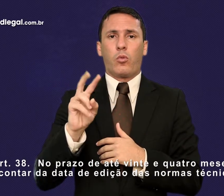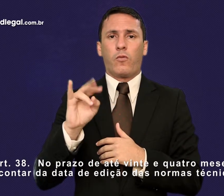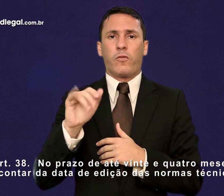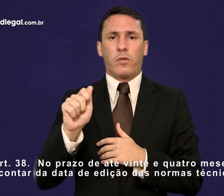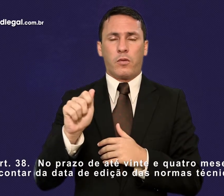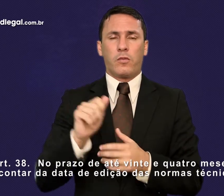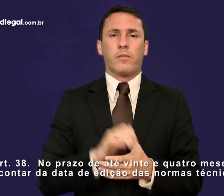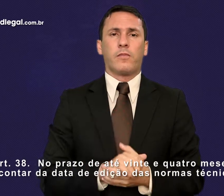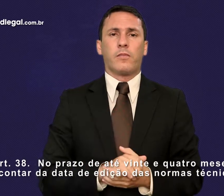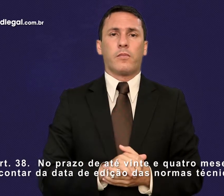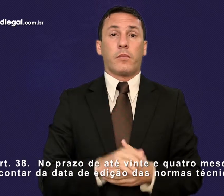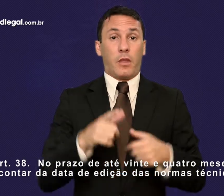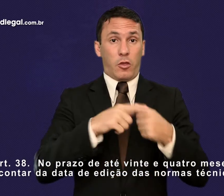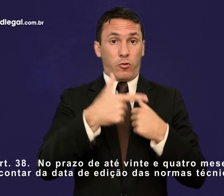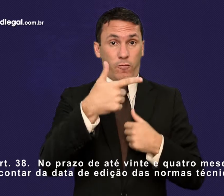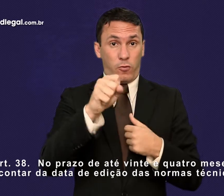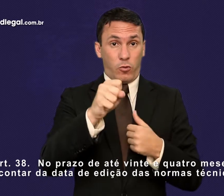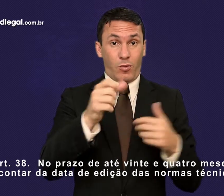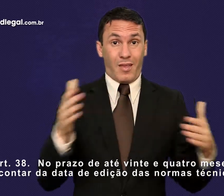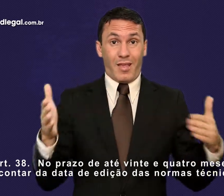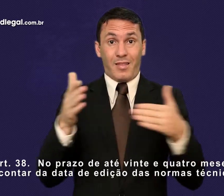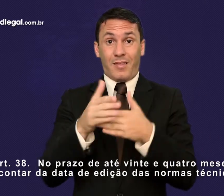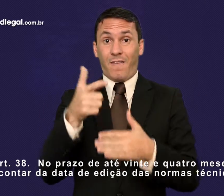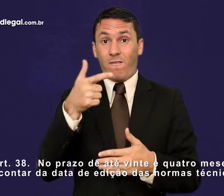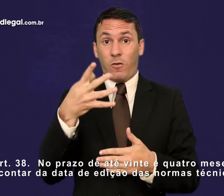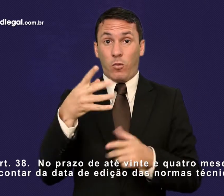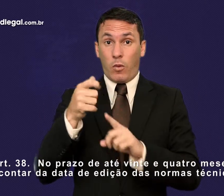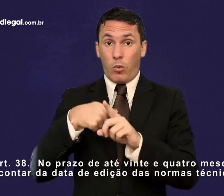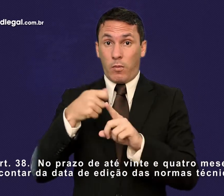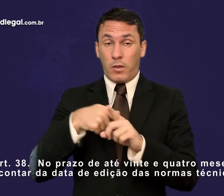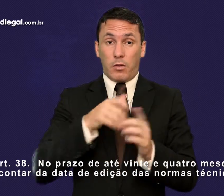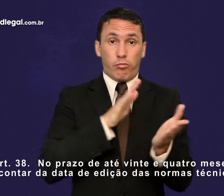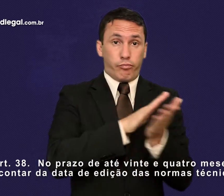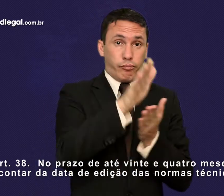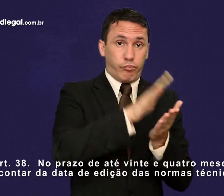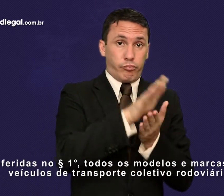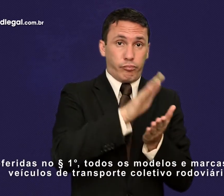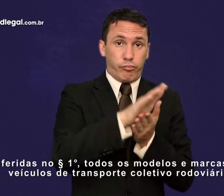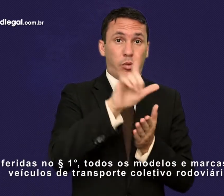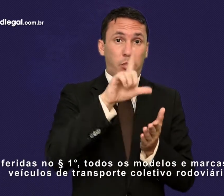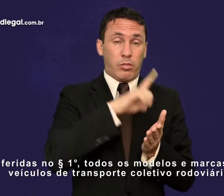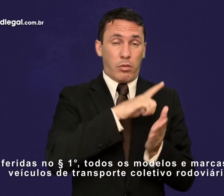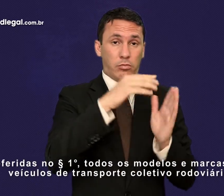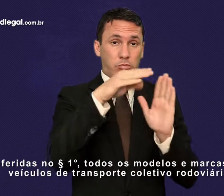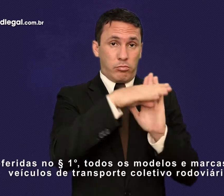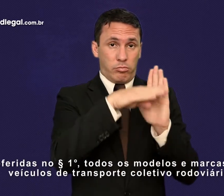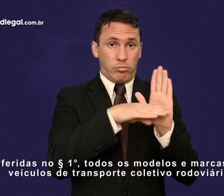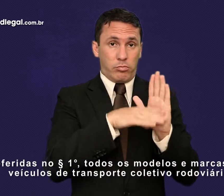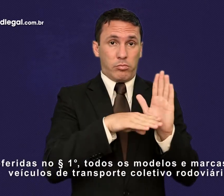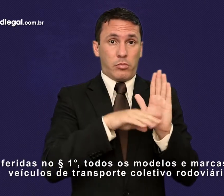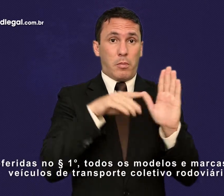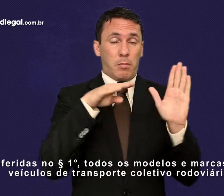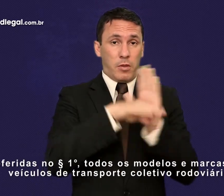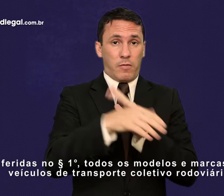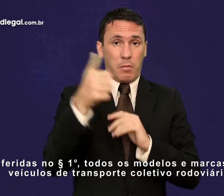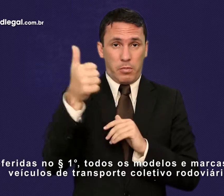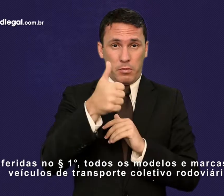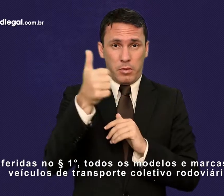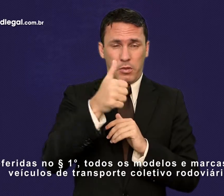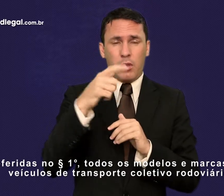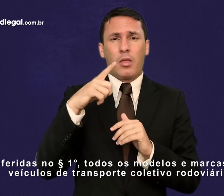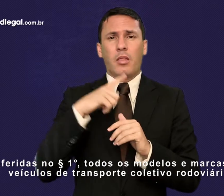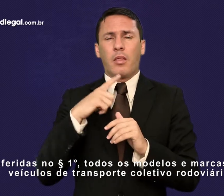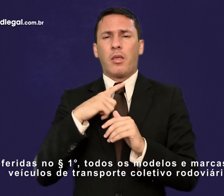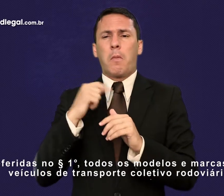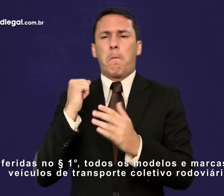No prazo de até 24 meses, a contar da data de edição das normas técnicas referidas no parágrafo 1º, todos os modelos